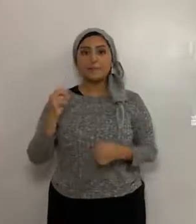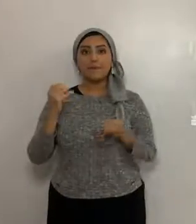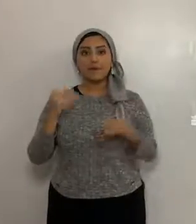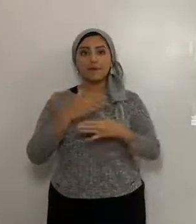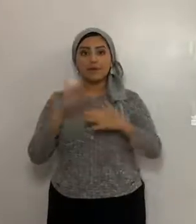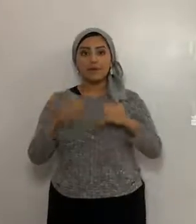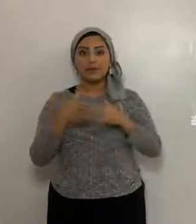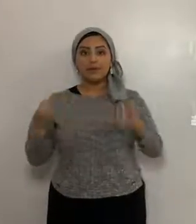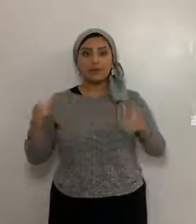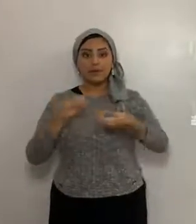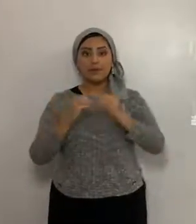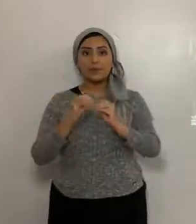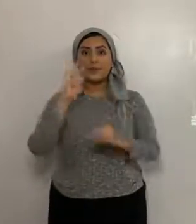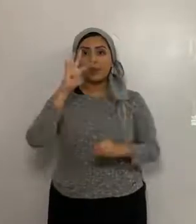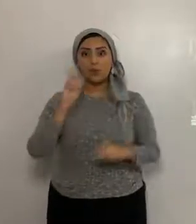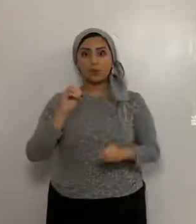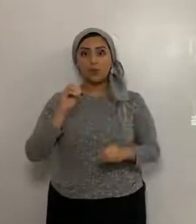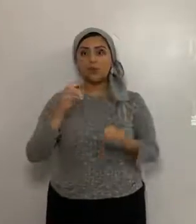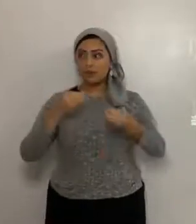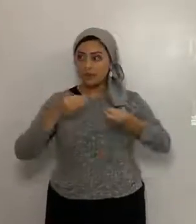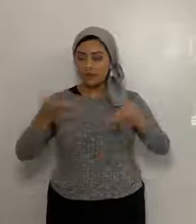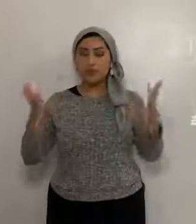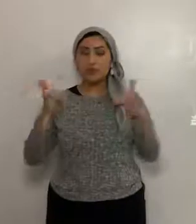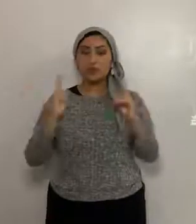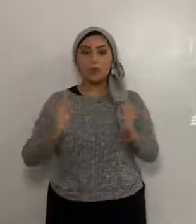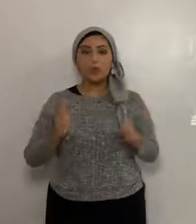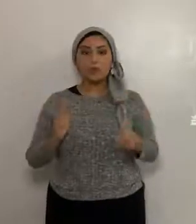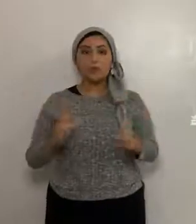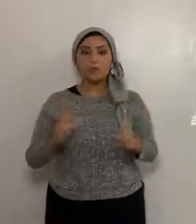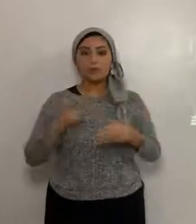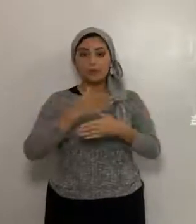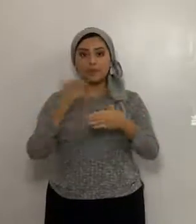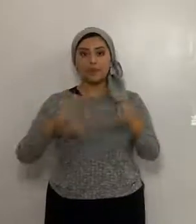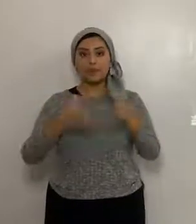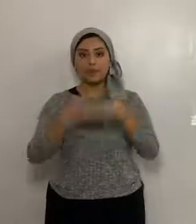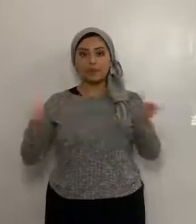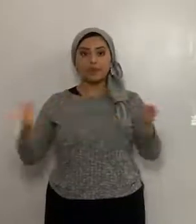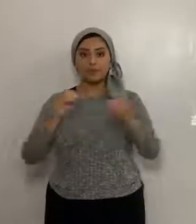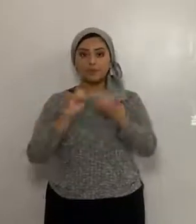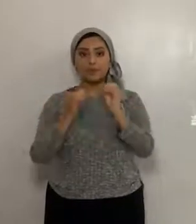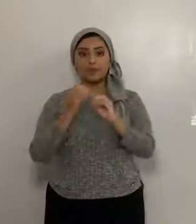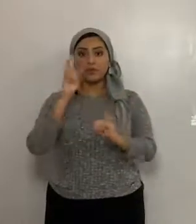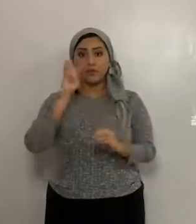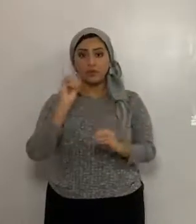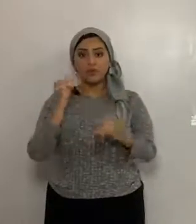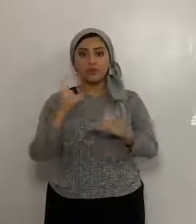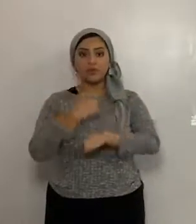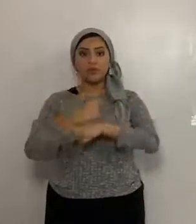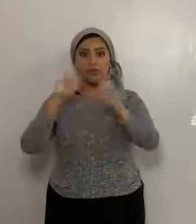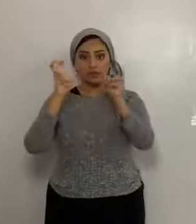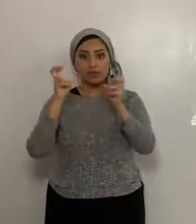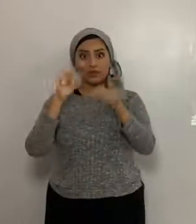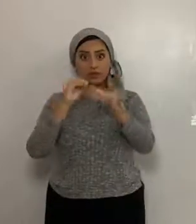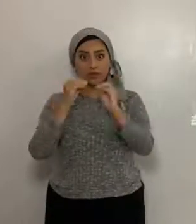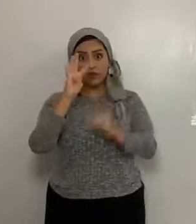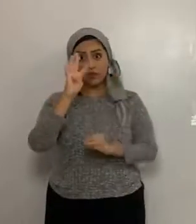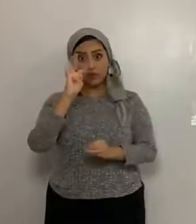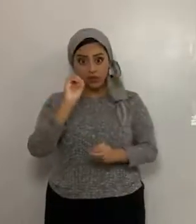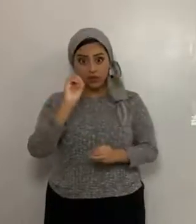final 40, vayan avisando rápido. Recta final 40, es muy, hasta el número. Nosotros no